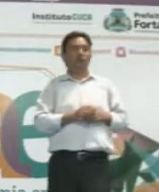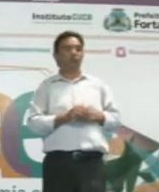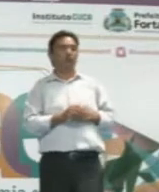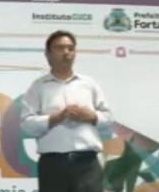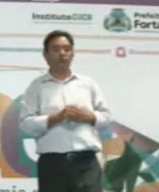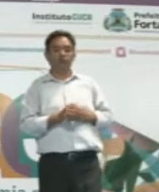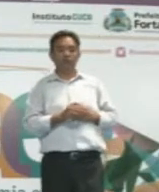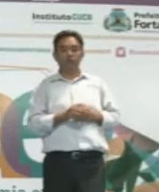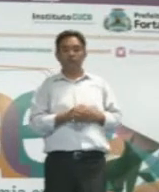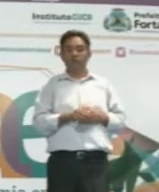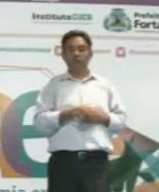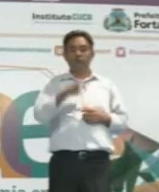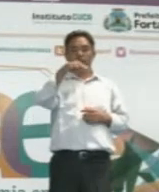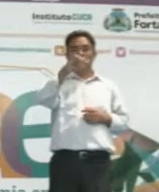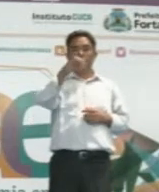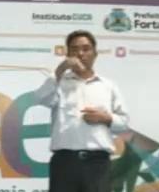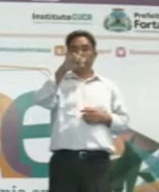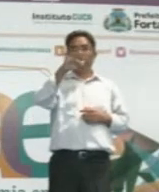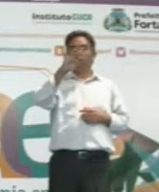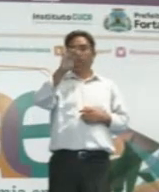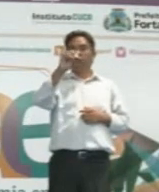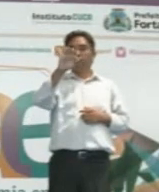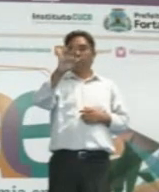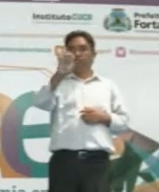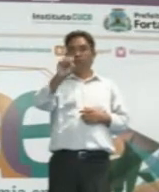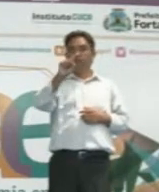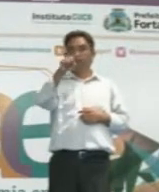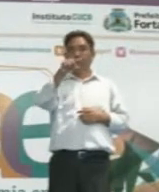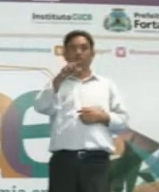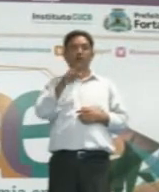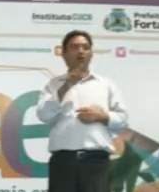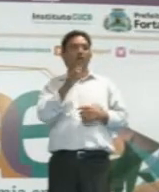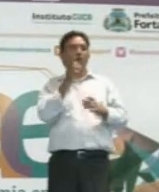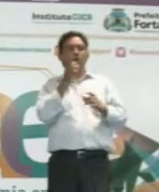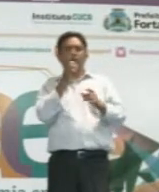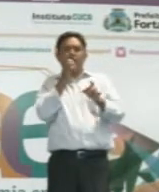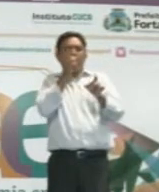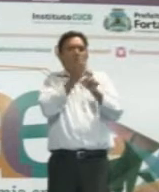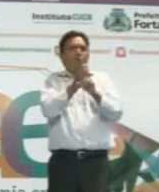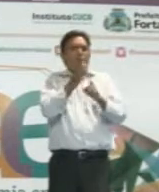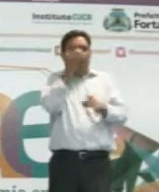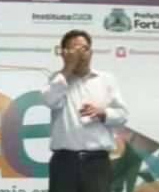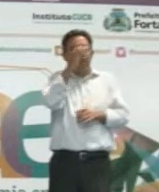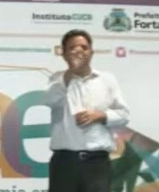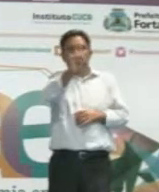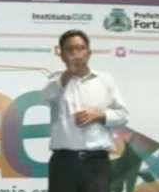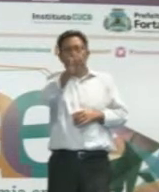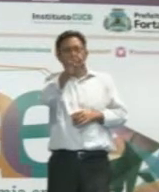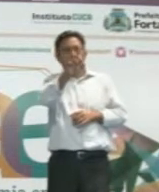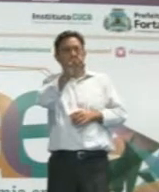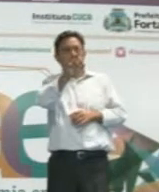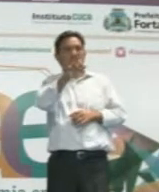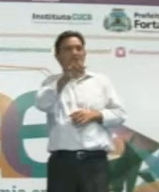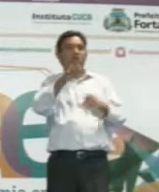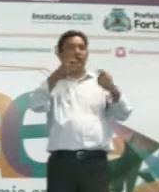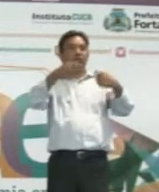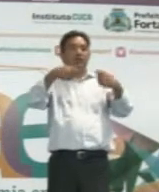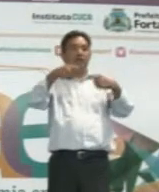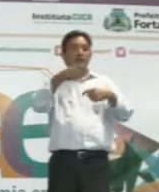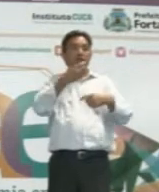limítrofe, grife tudo isso, ó, limítrofe, que é o elemento menos disponível em relação à abundância